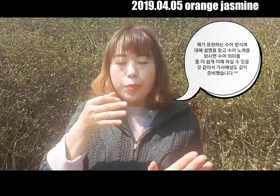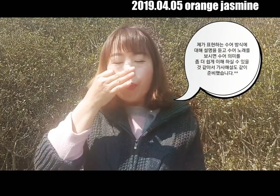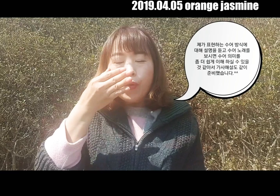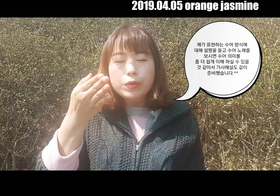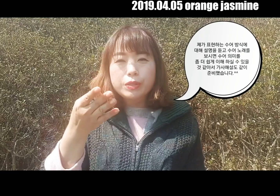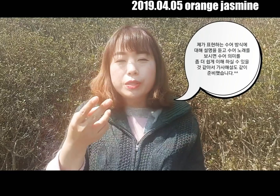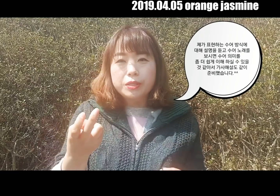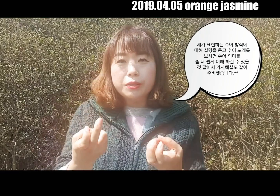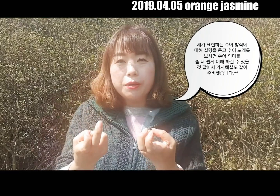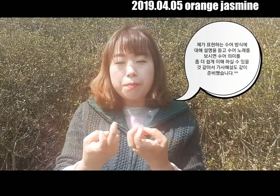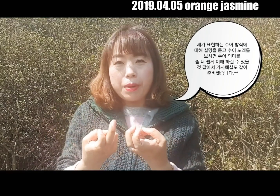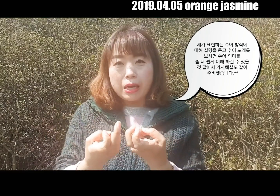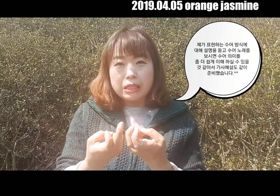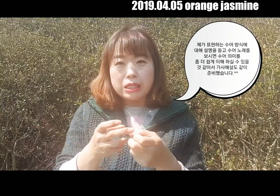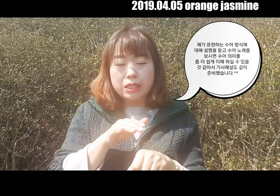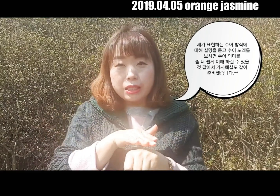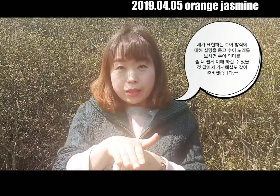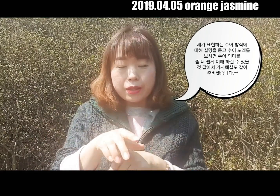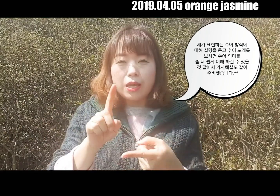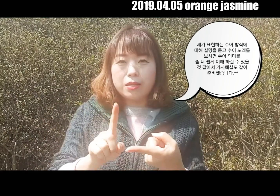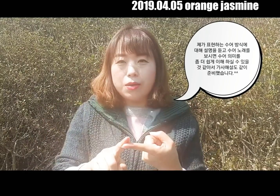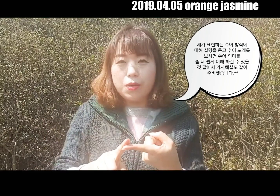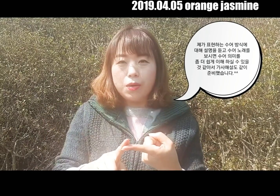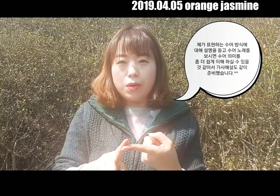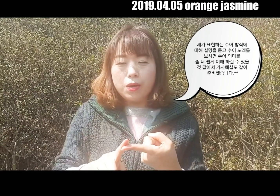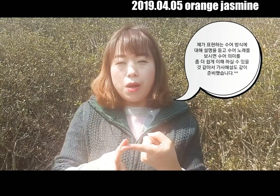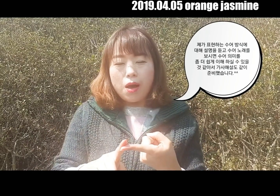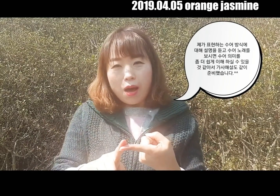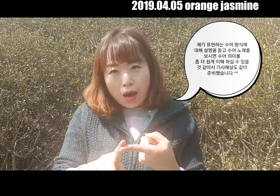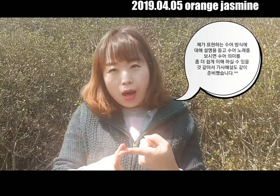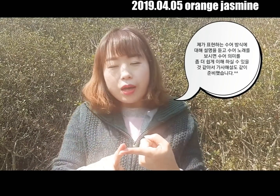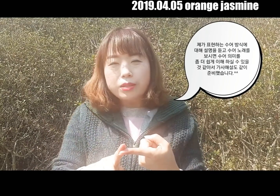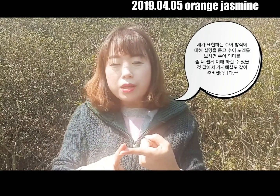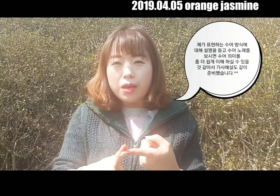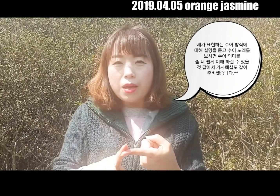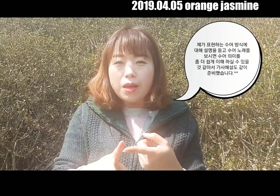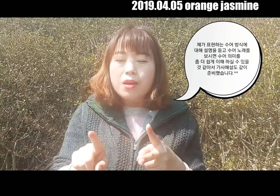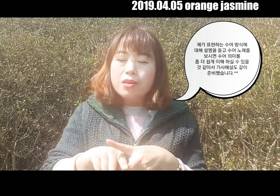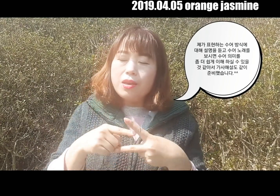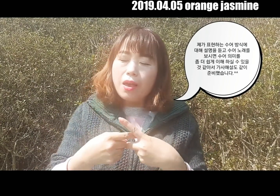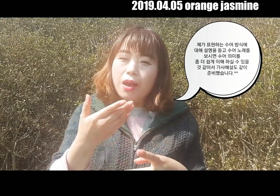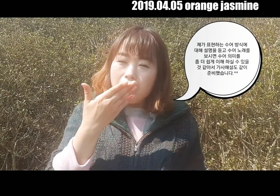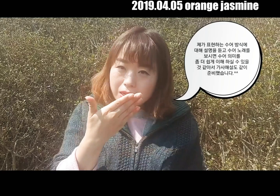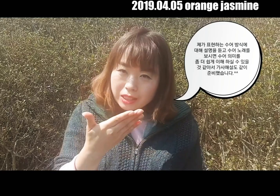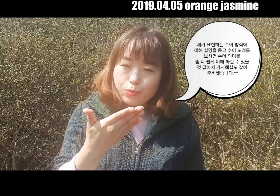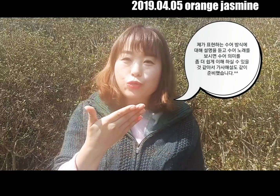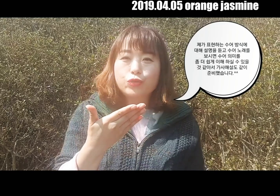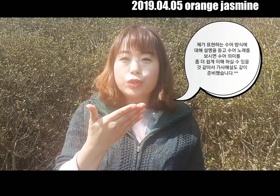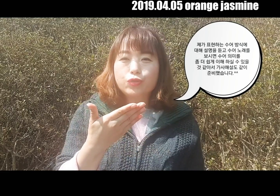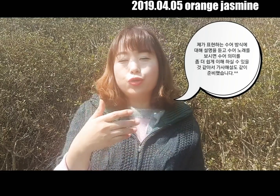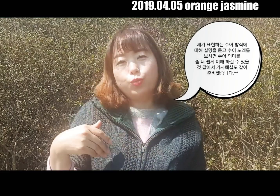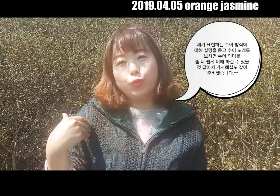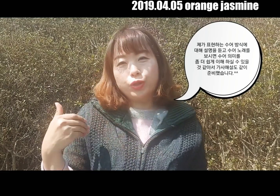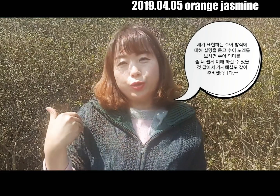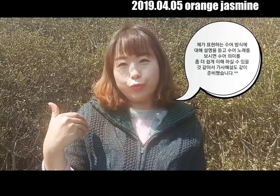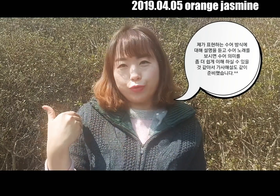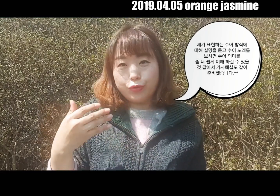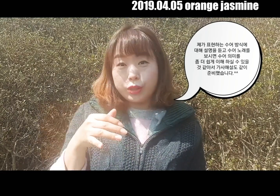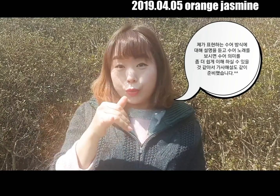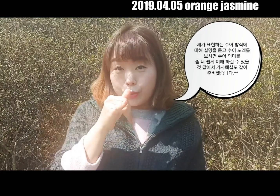그 보여지는 방식 그 대해서 이제 이해가 하시는 분도 있고 모르시는 분도